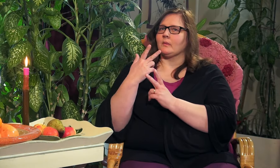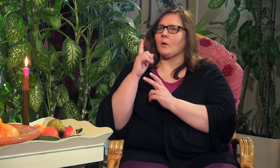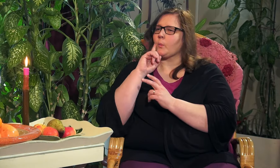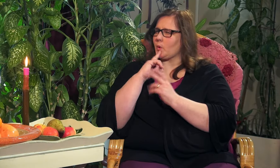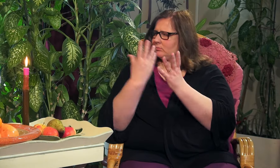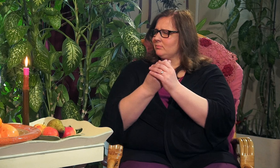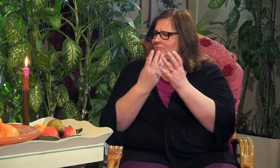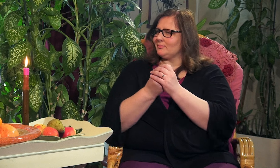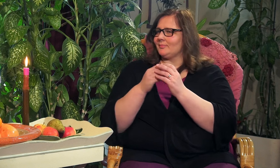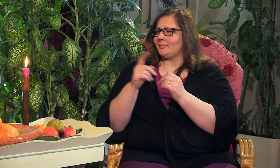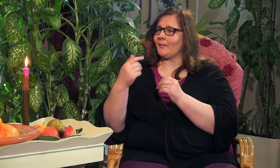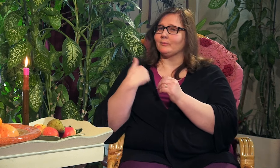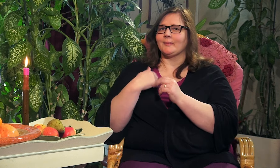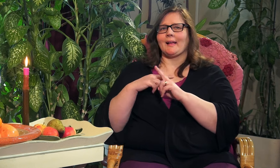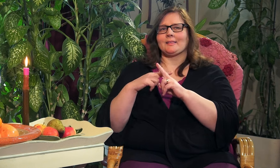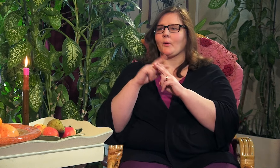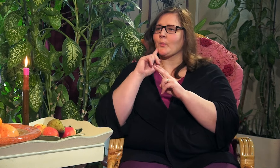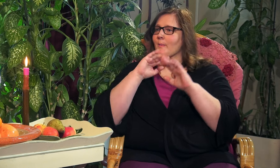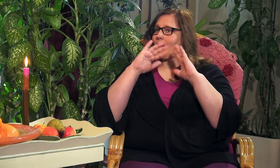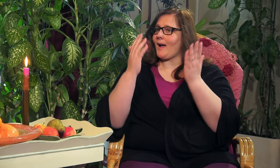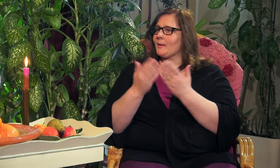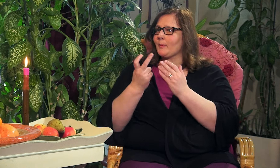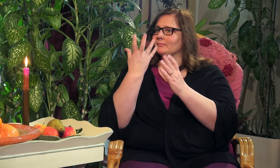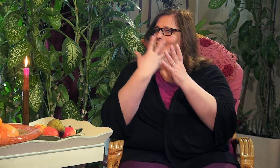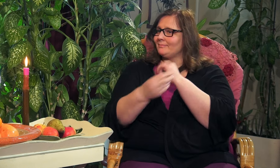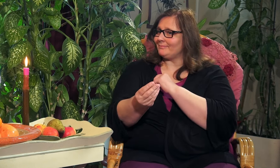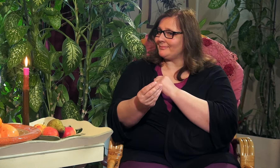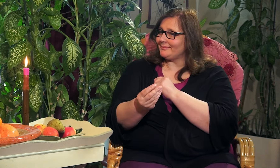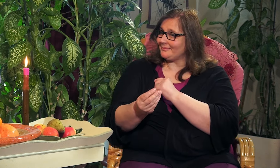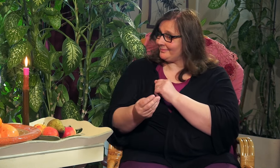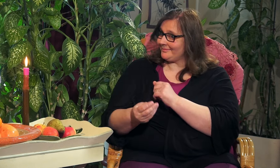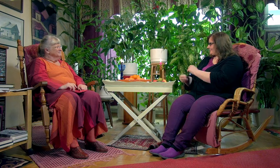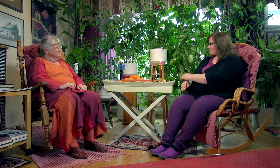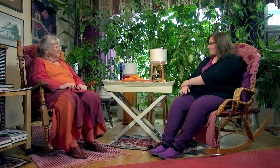Lapsuun aikanasi olit todella paljon kuuren kanssa tekemisissä. Ja onko identiteettisi kuuren maailmassa?